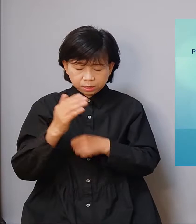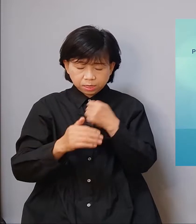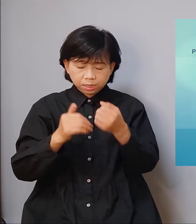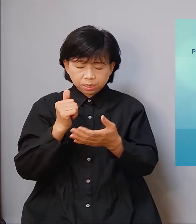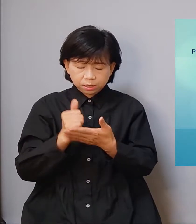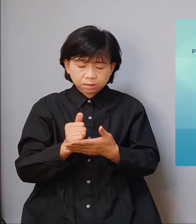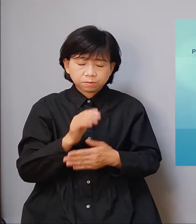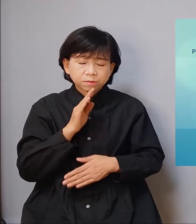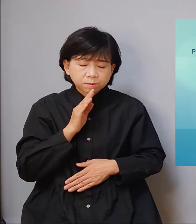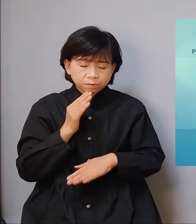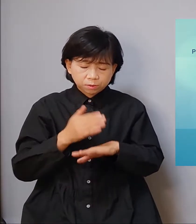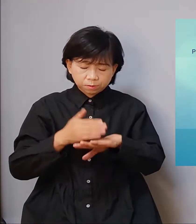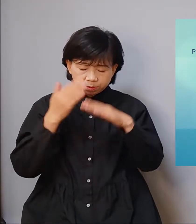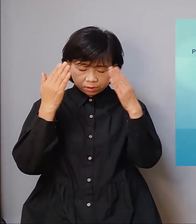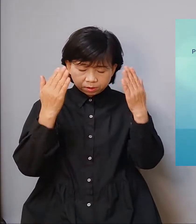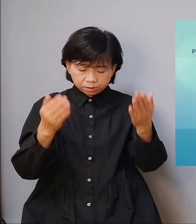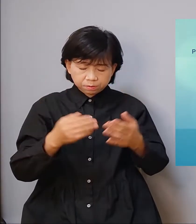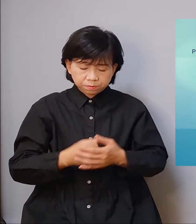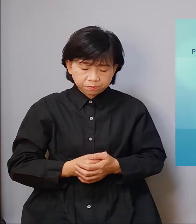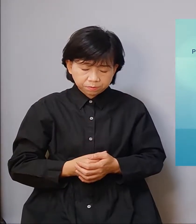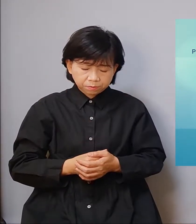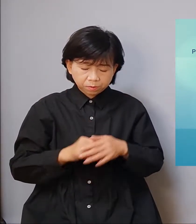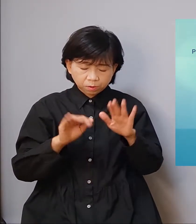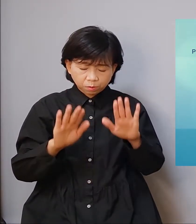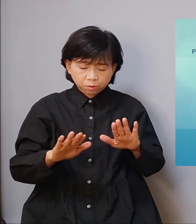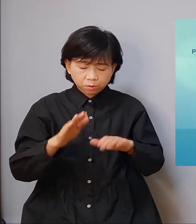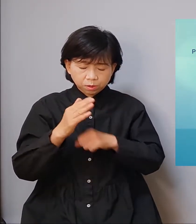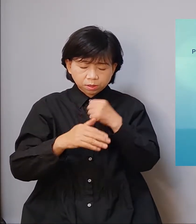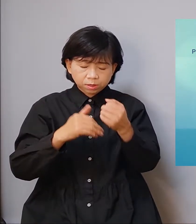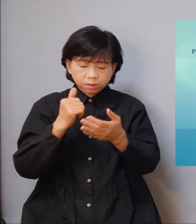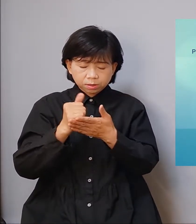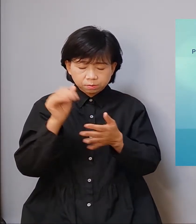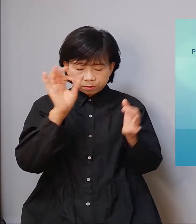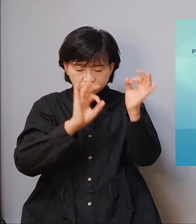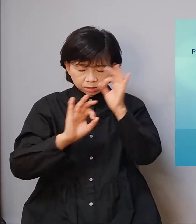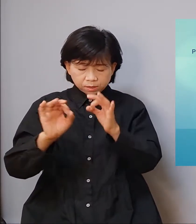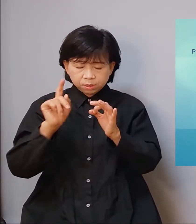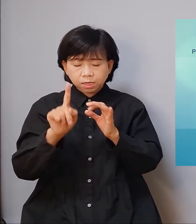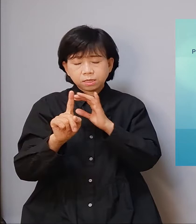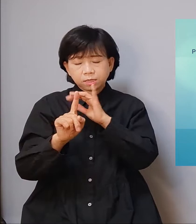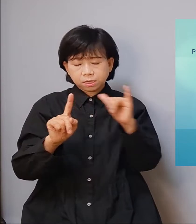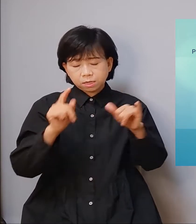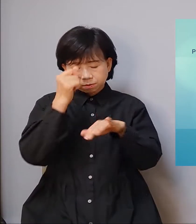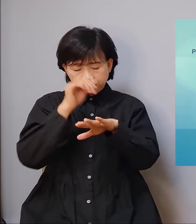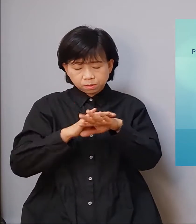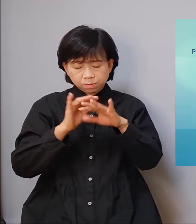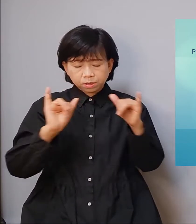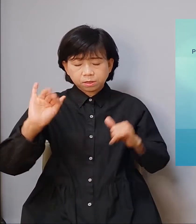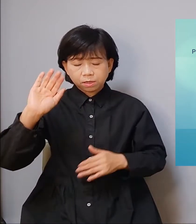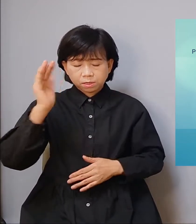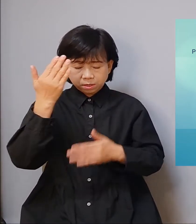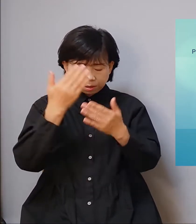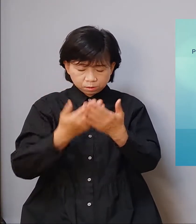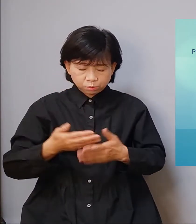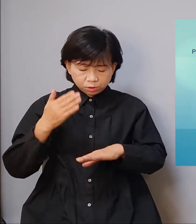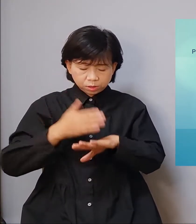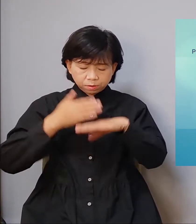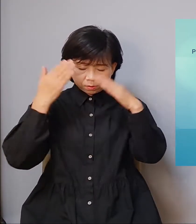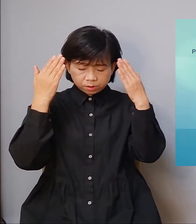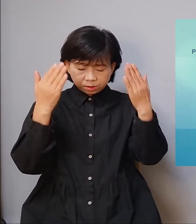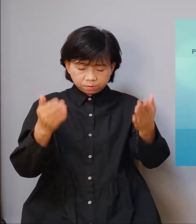참으로 감사드립니다. 오늘 또 하나님이 찾으시는 그 한 사람의 예배자가 될 수 있게 하시니